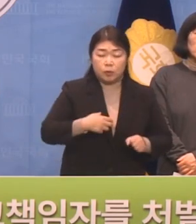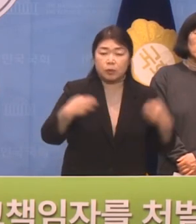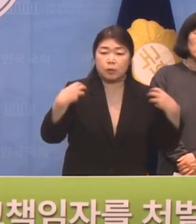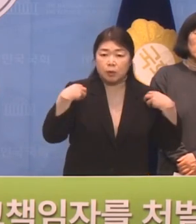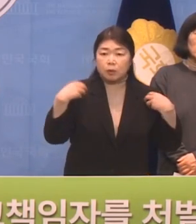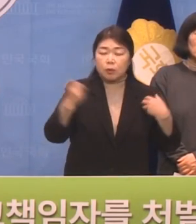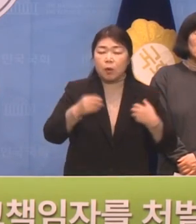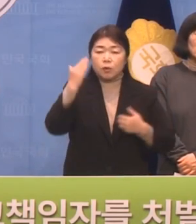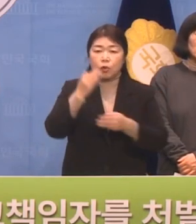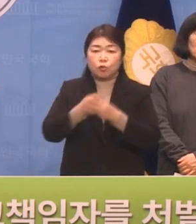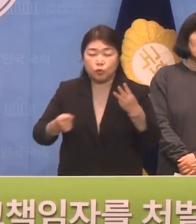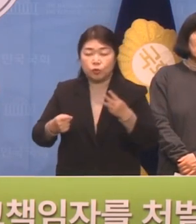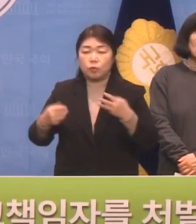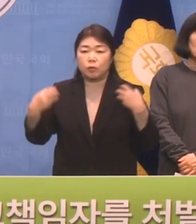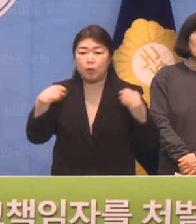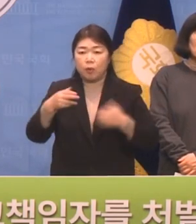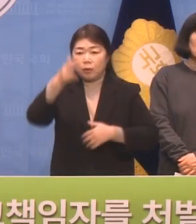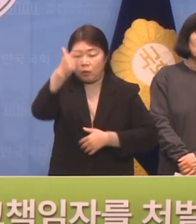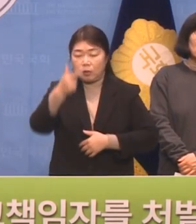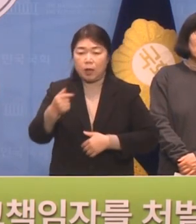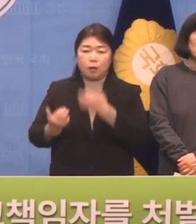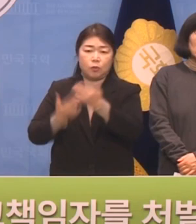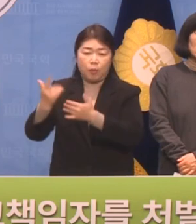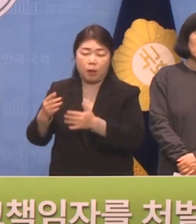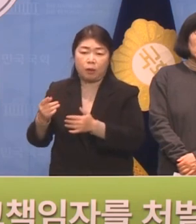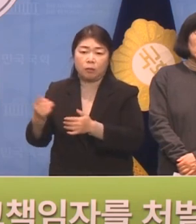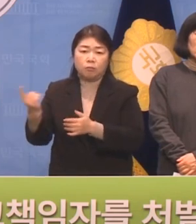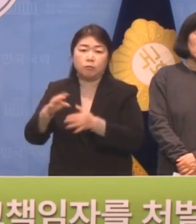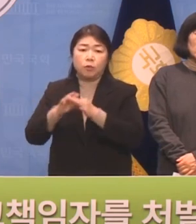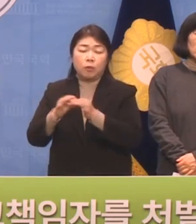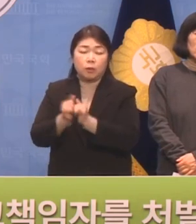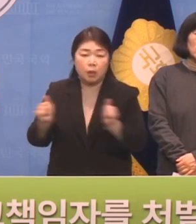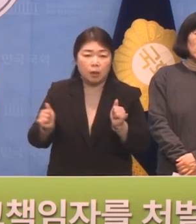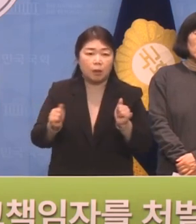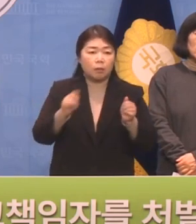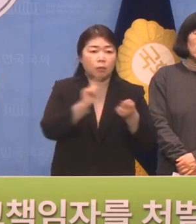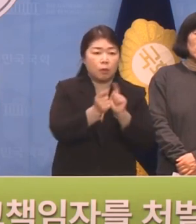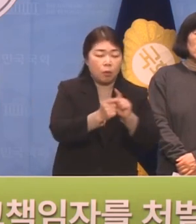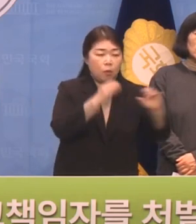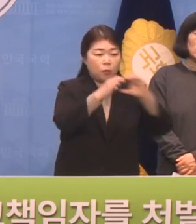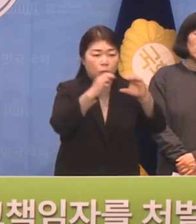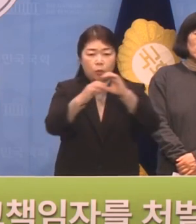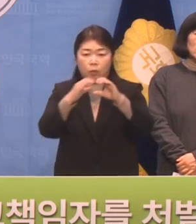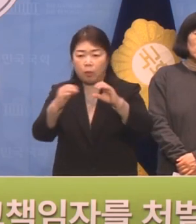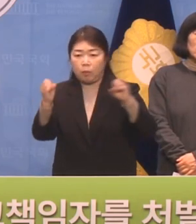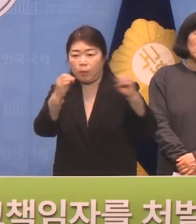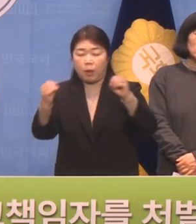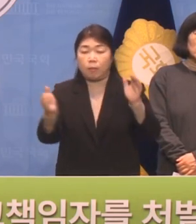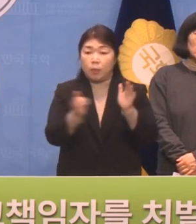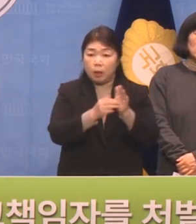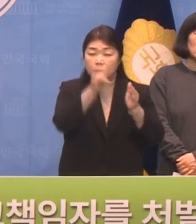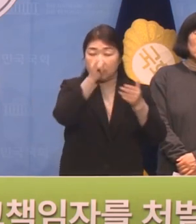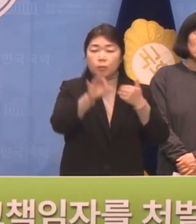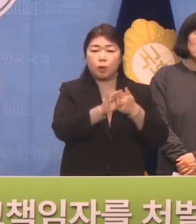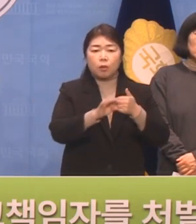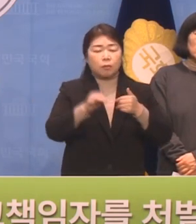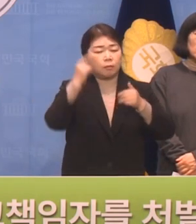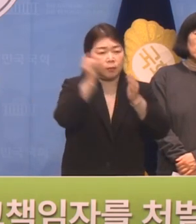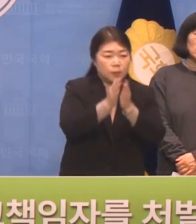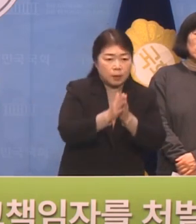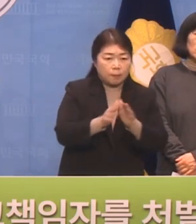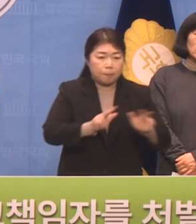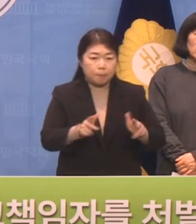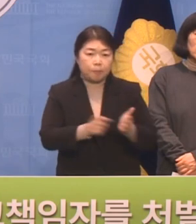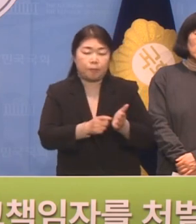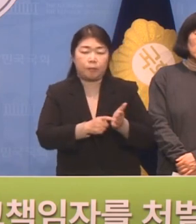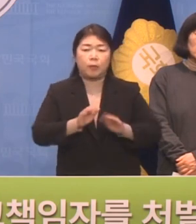경찰, 소방 등 재난대응 유관기관들이 제대로 된 소통만 있었다면 대형 참사를 막을 수 있었다는 것을 의미하기도